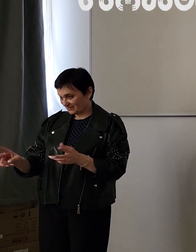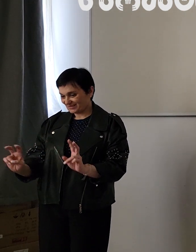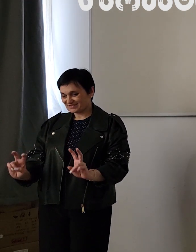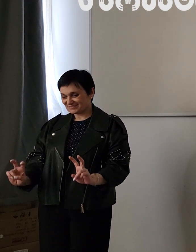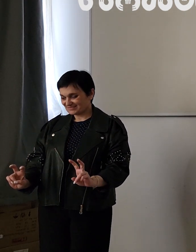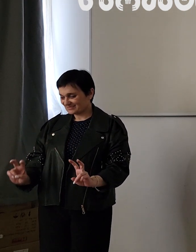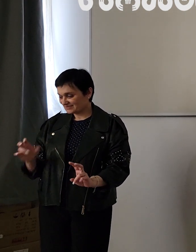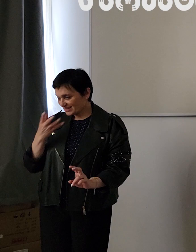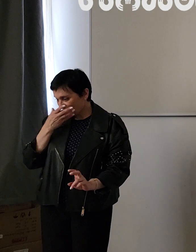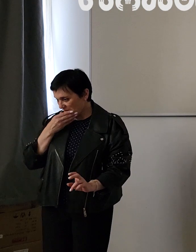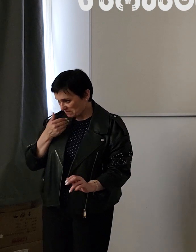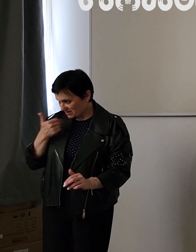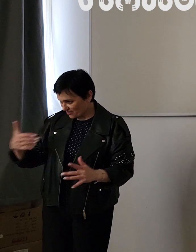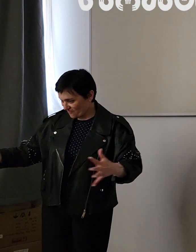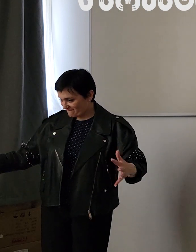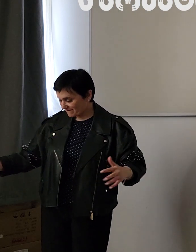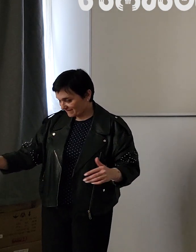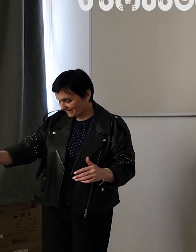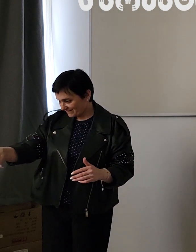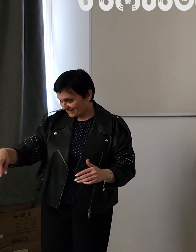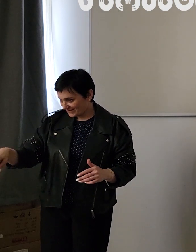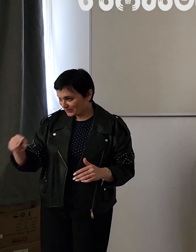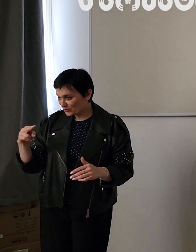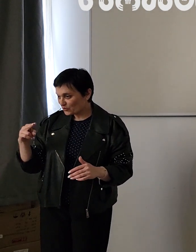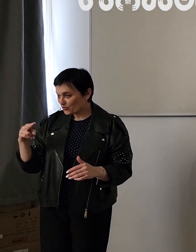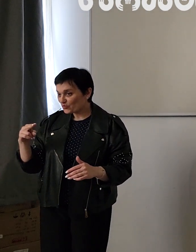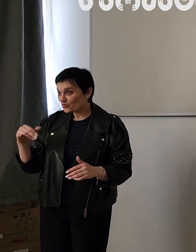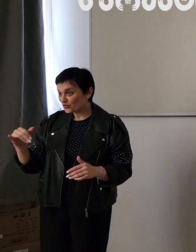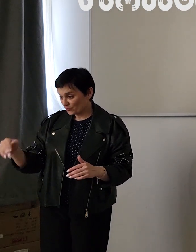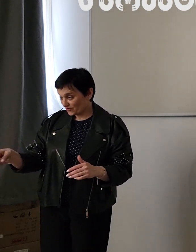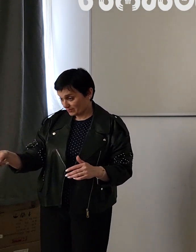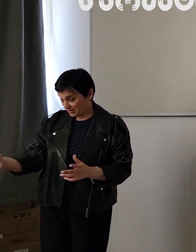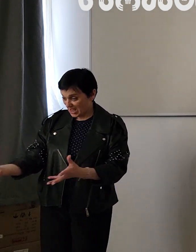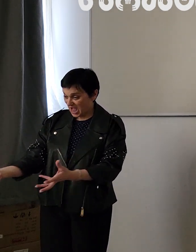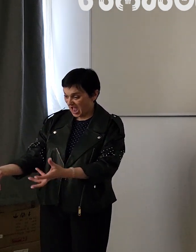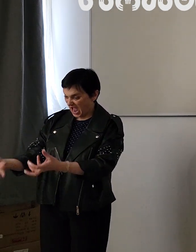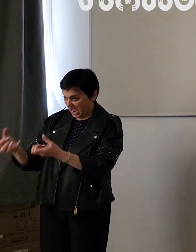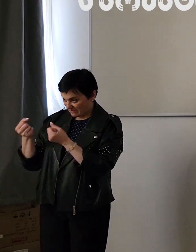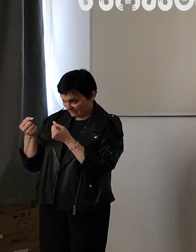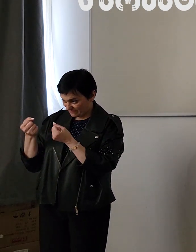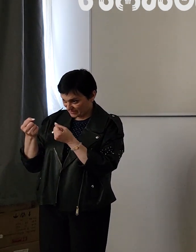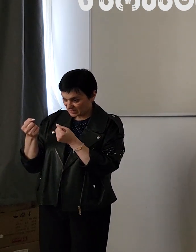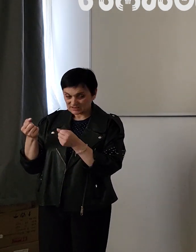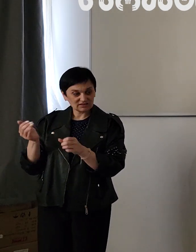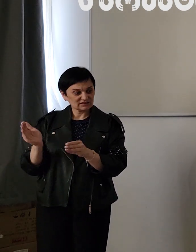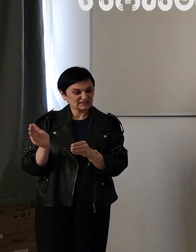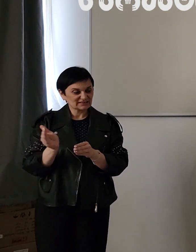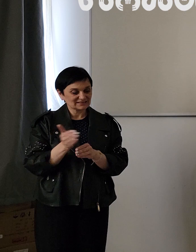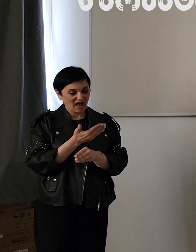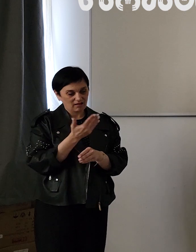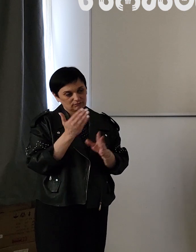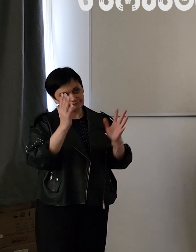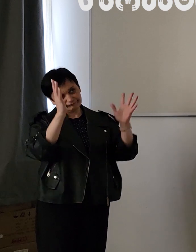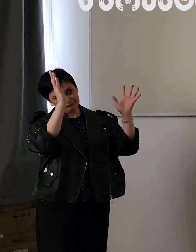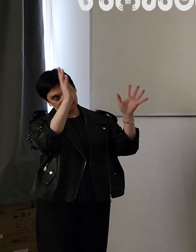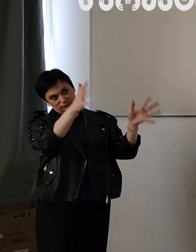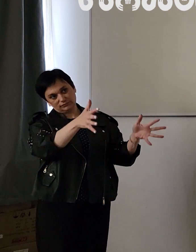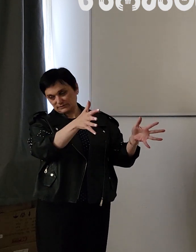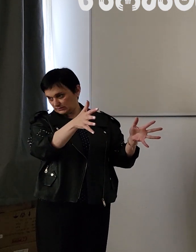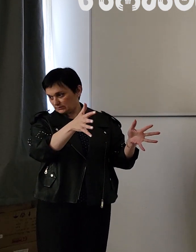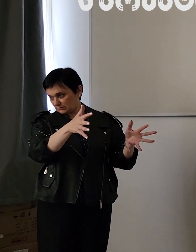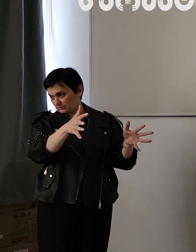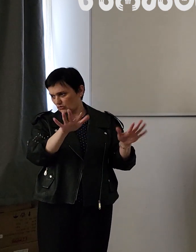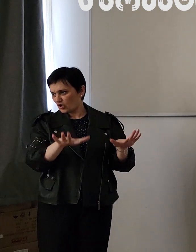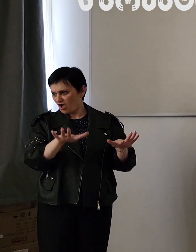რომელზეც თქვენ შეხედართ, რომ ავიღოთ და დავდოთ ცალკე ისე გამოსაჩენ